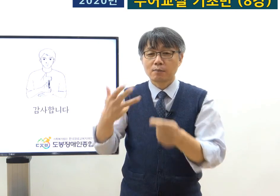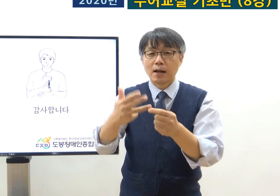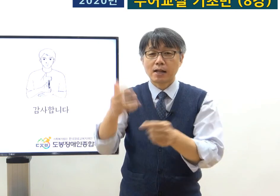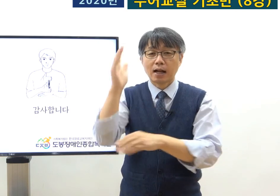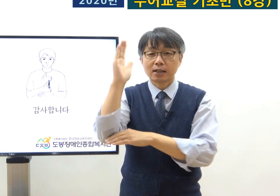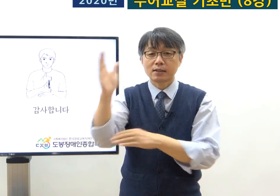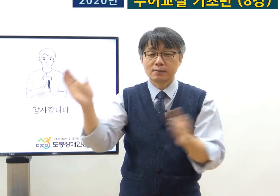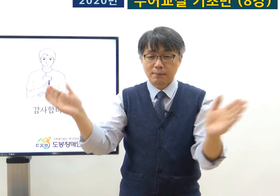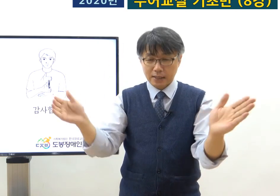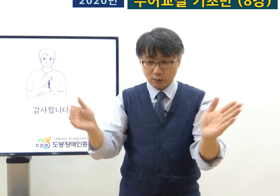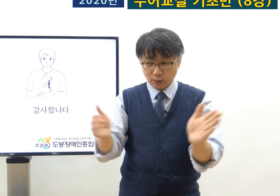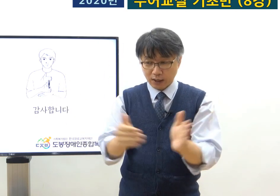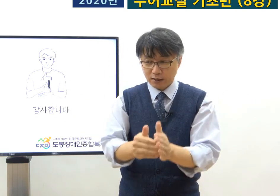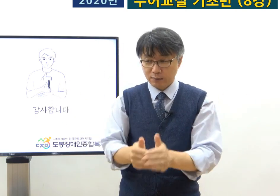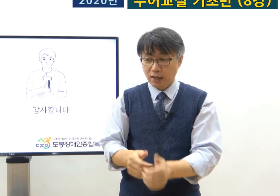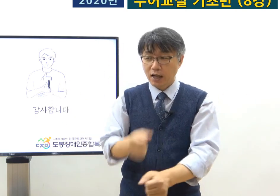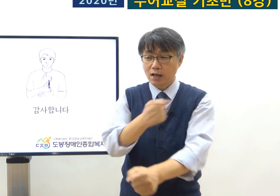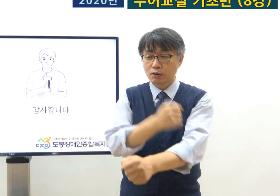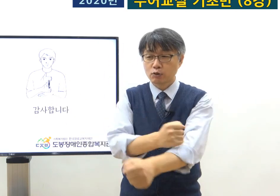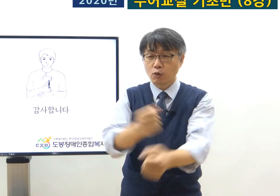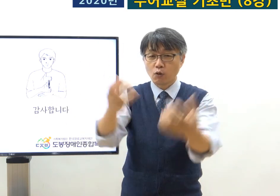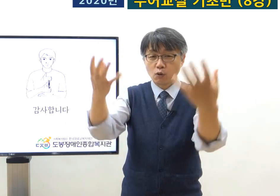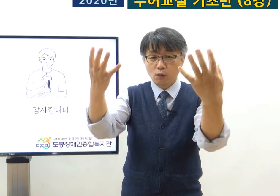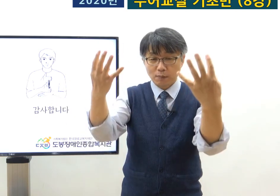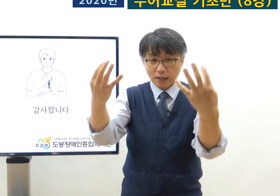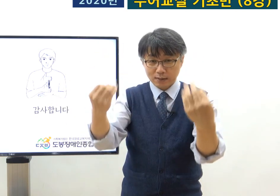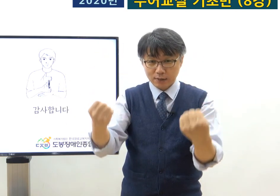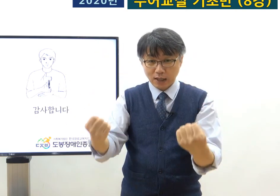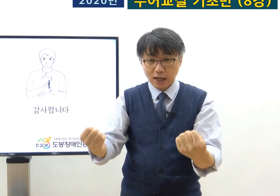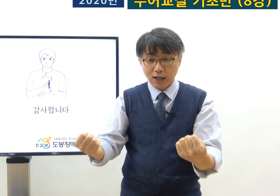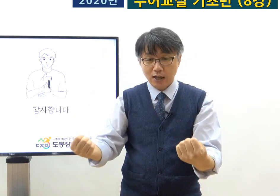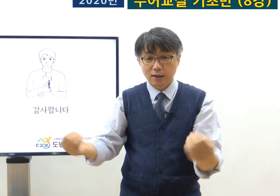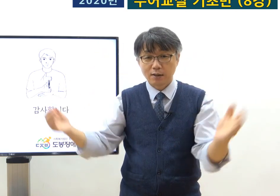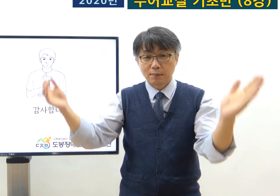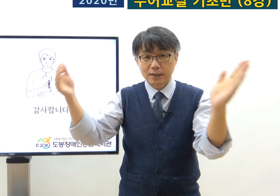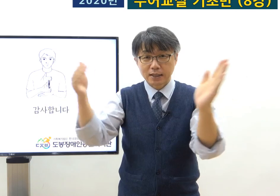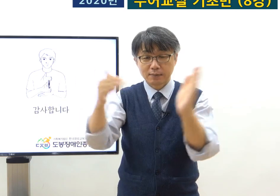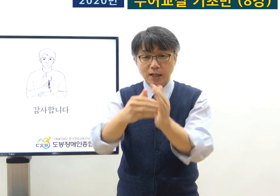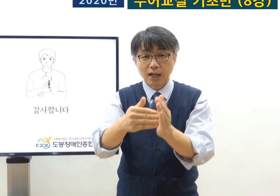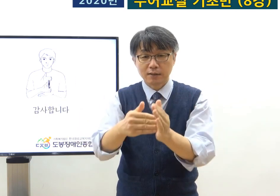8강을 마치도록 하겠습니다. 수고 많았습니다. 마치겠습니다.